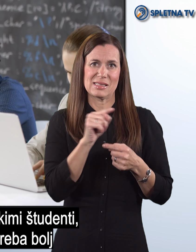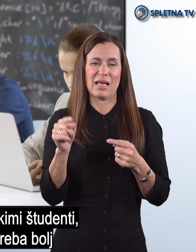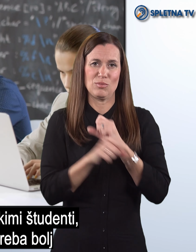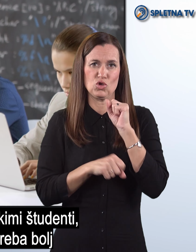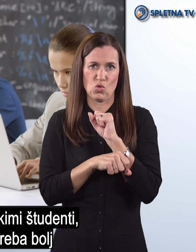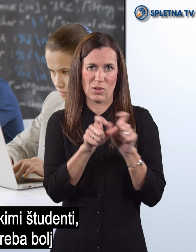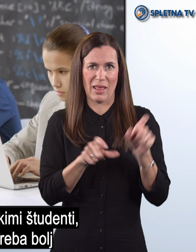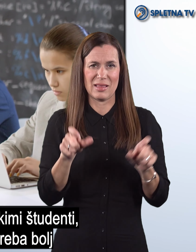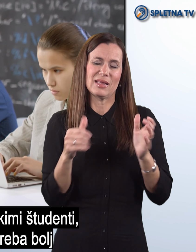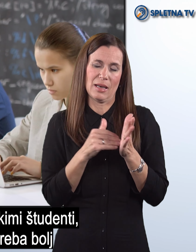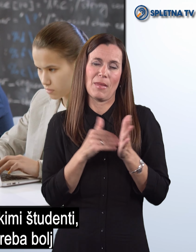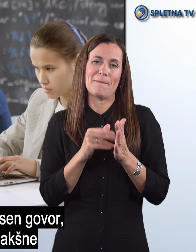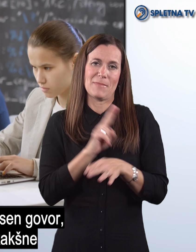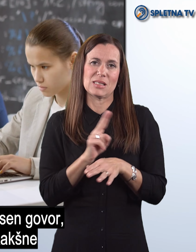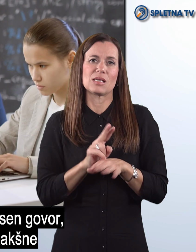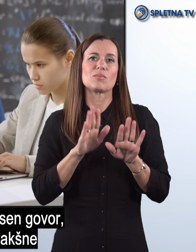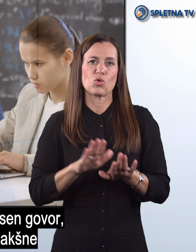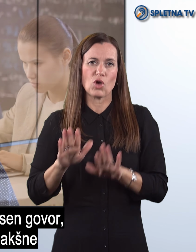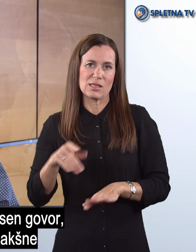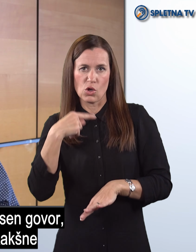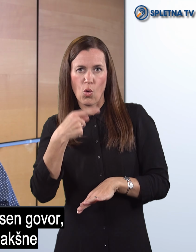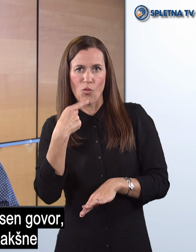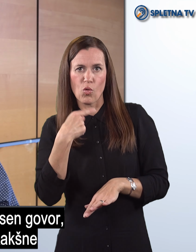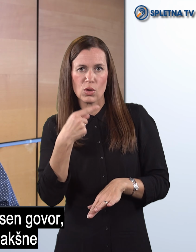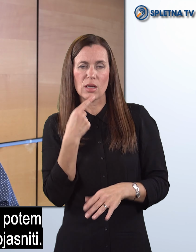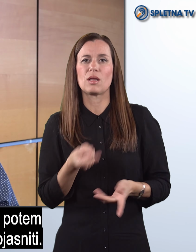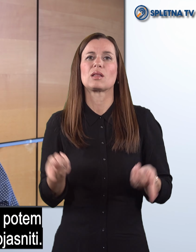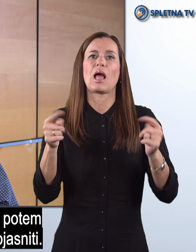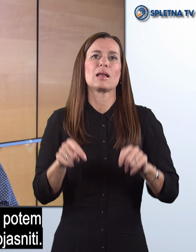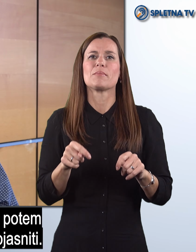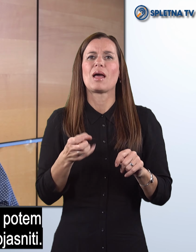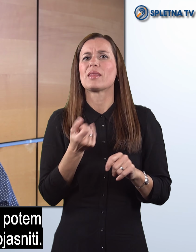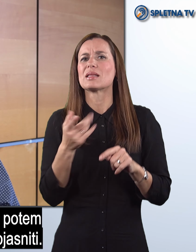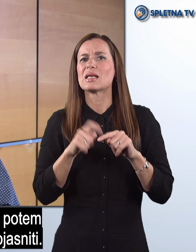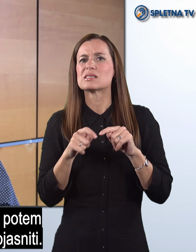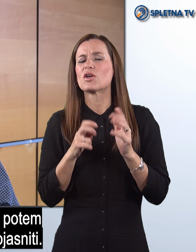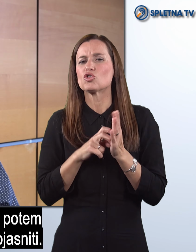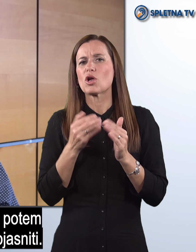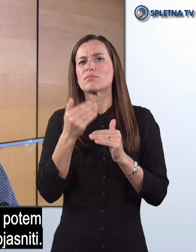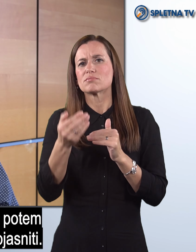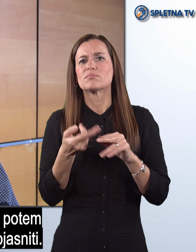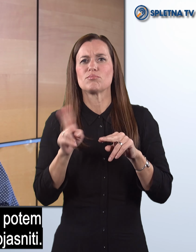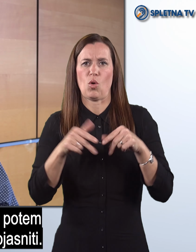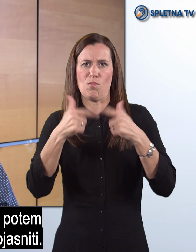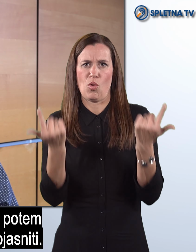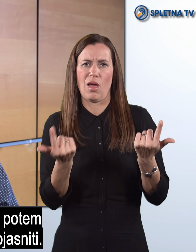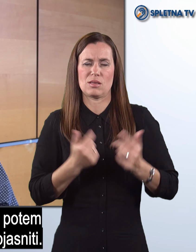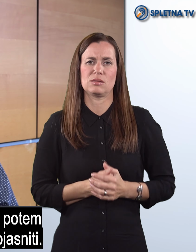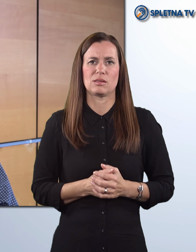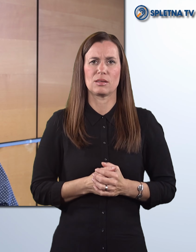študenti, treba bolj paziti na počasni govor, mogoče kakšne zadeve še bolj posebej pojasniti.